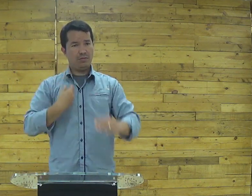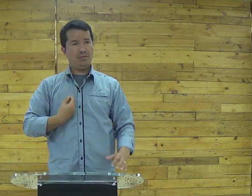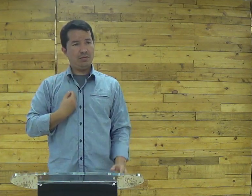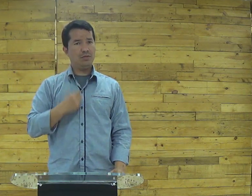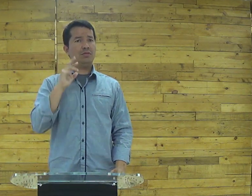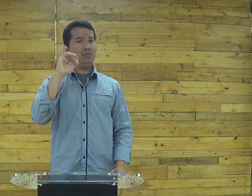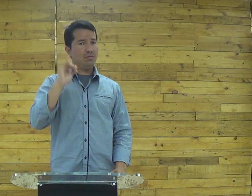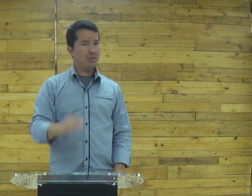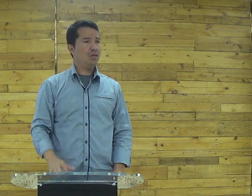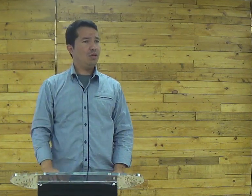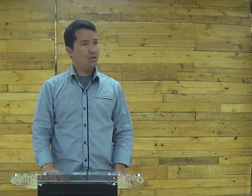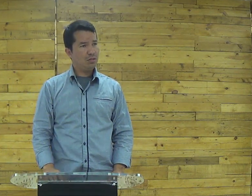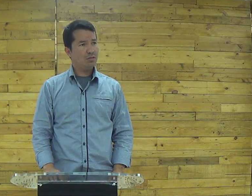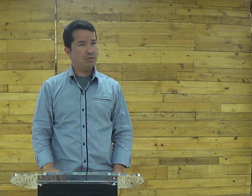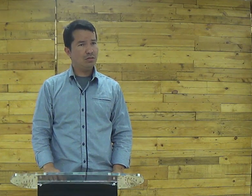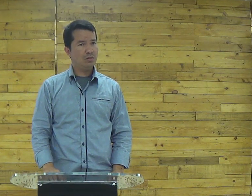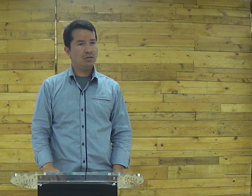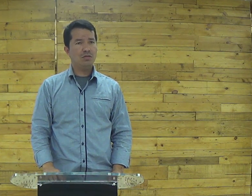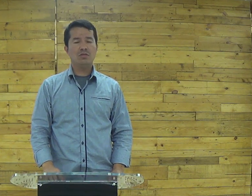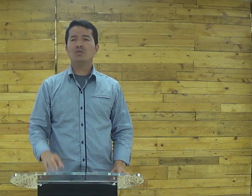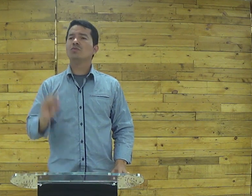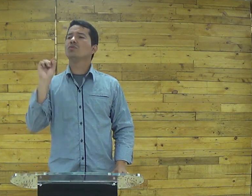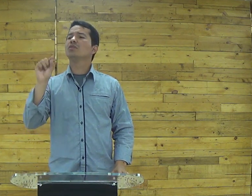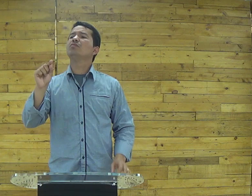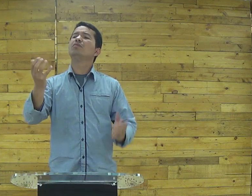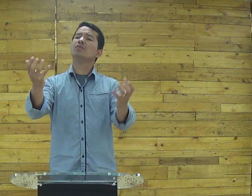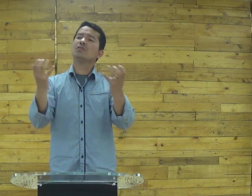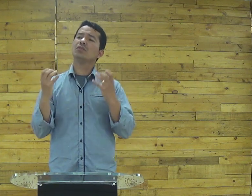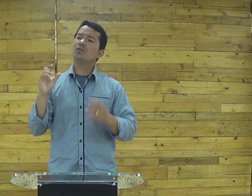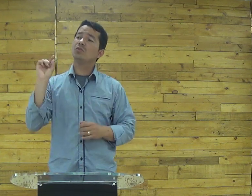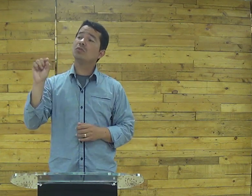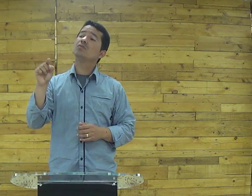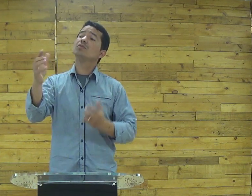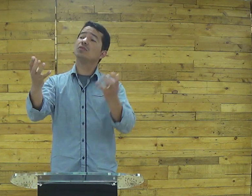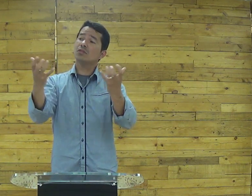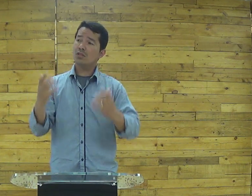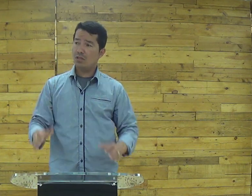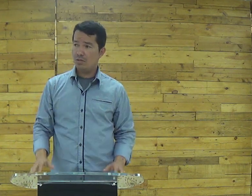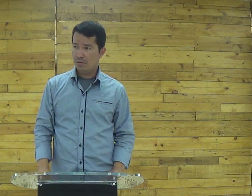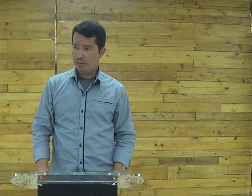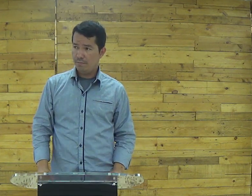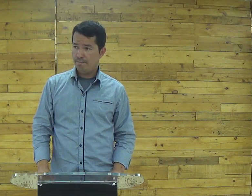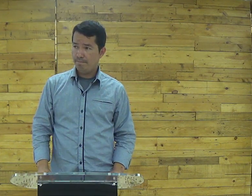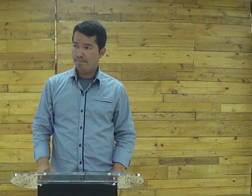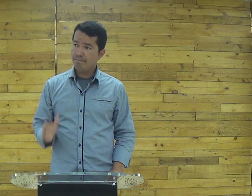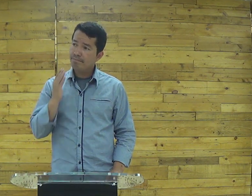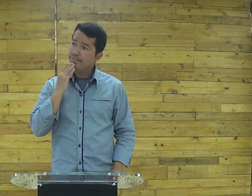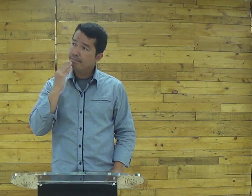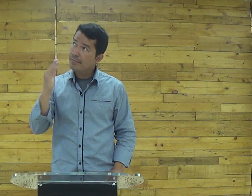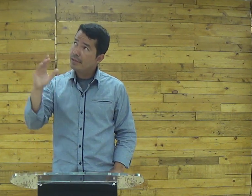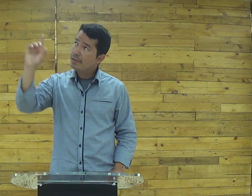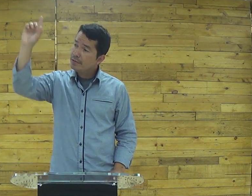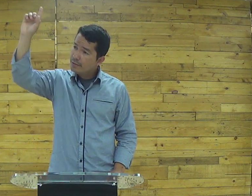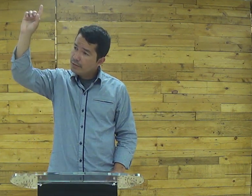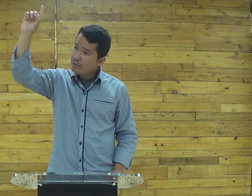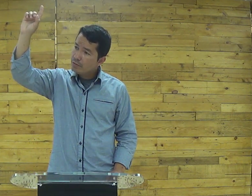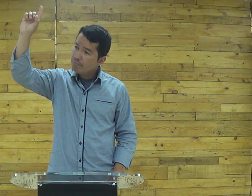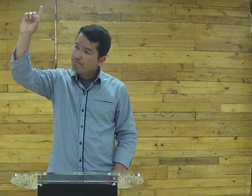te abençoar, abençoar a sua vida, sim. O que você precisa, o que você deseja, o que você quer? Peça